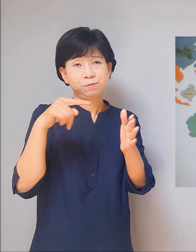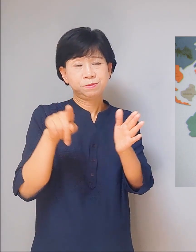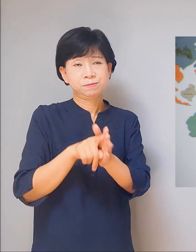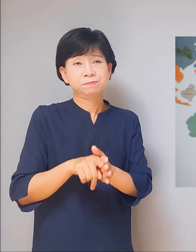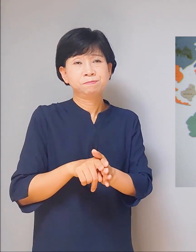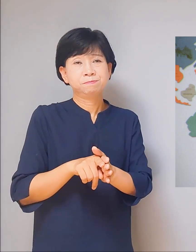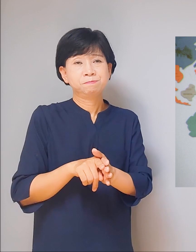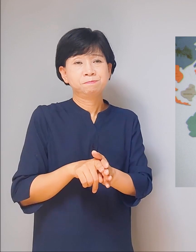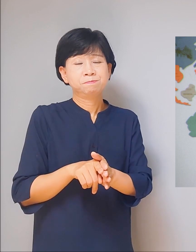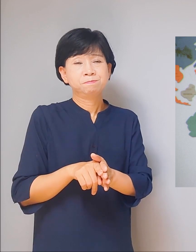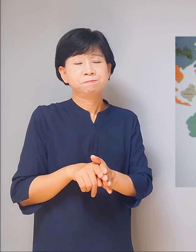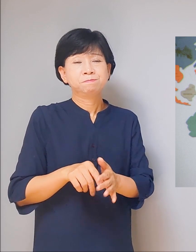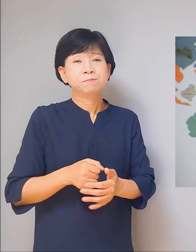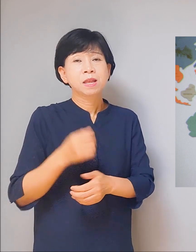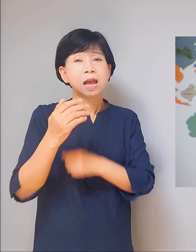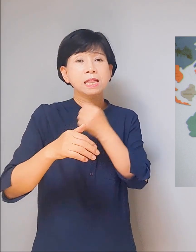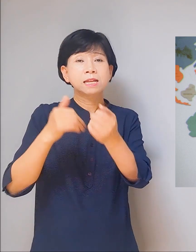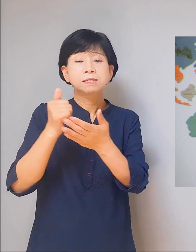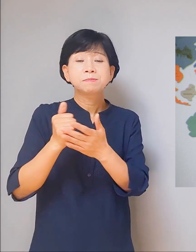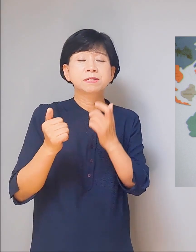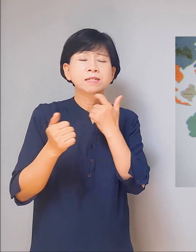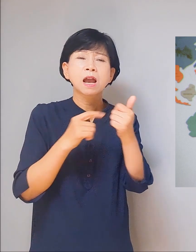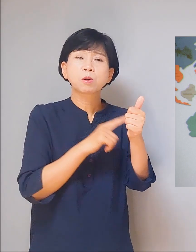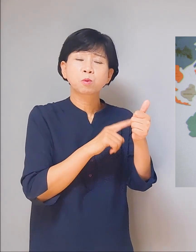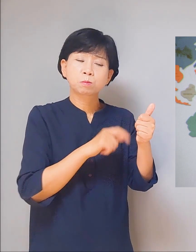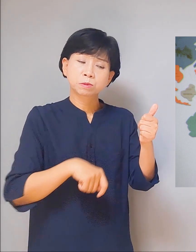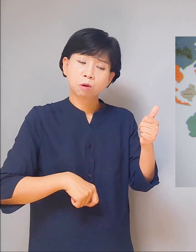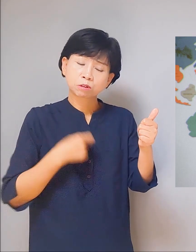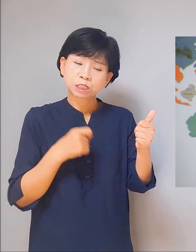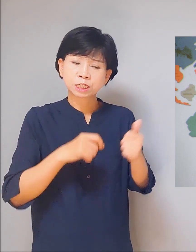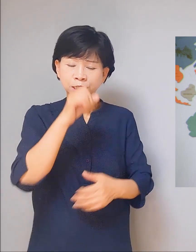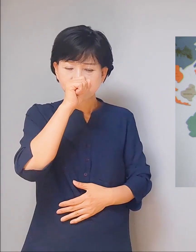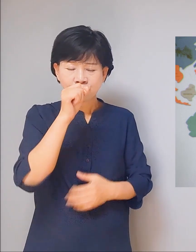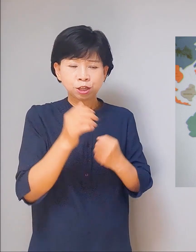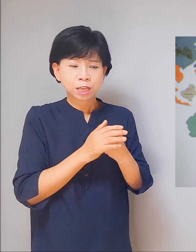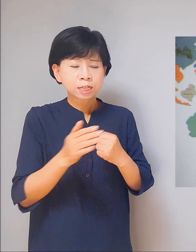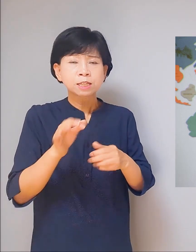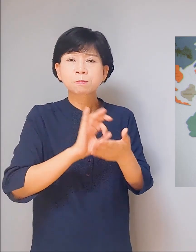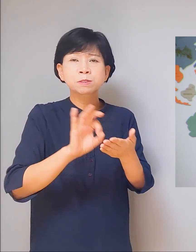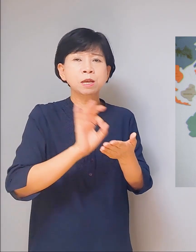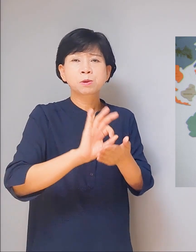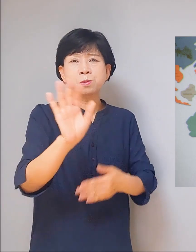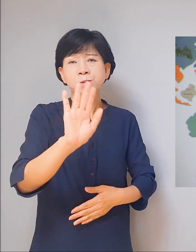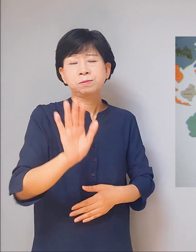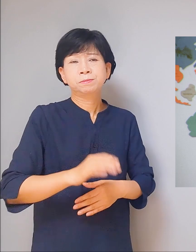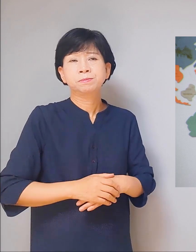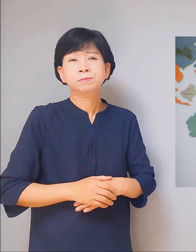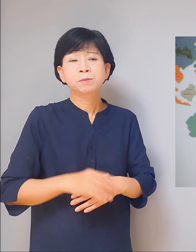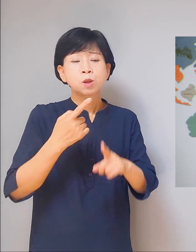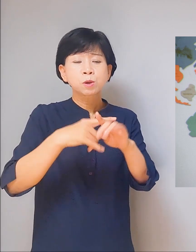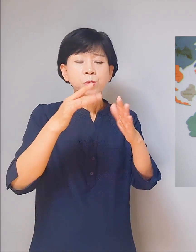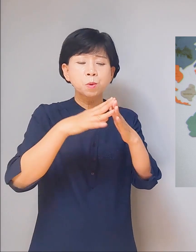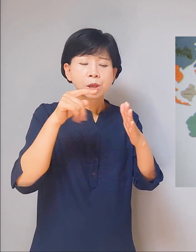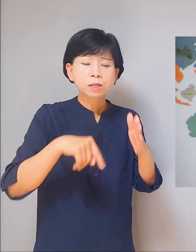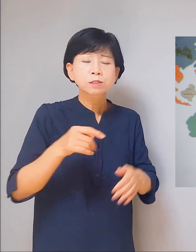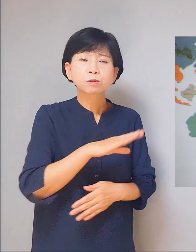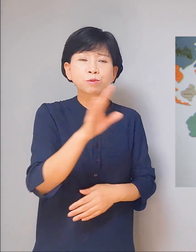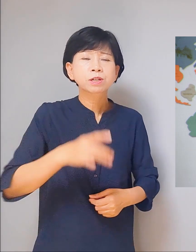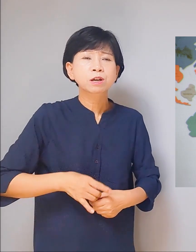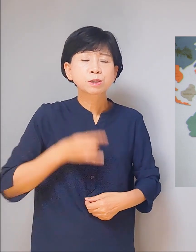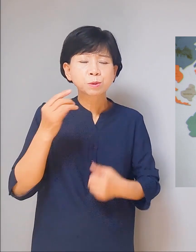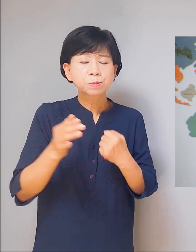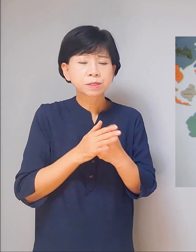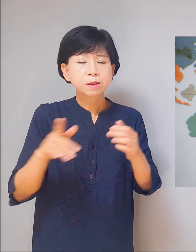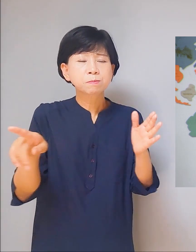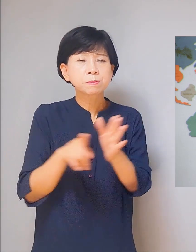믿습니다. 마찬가지죠. 하나님은 야곱이 너무 정직하고 너무 선해서 야곱을 사용하시는 게 아닙니다. 교회 안에 있는 우리가 너무 의로워서